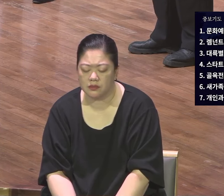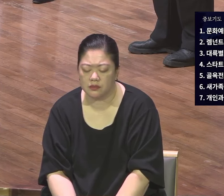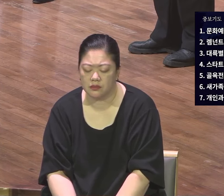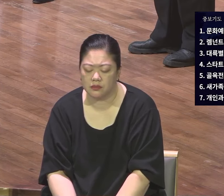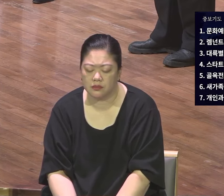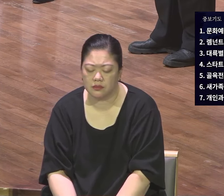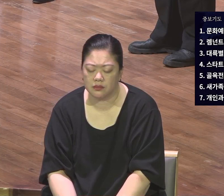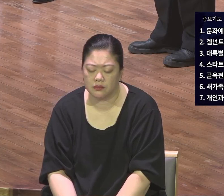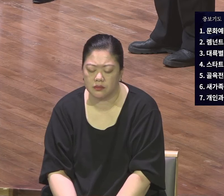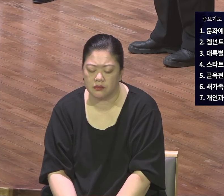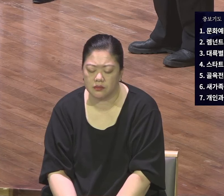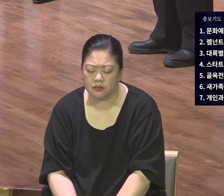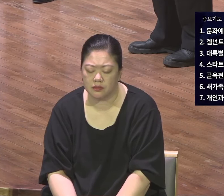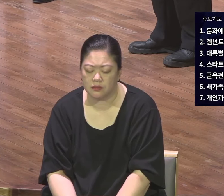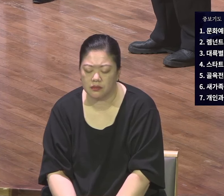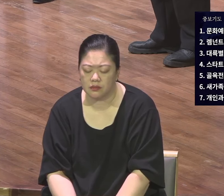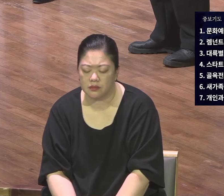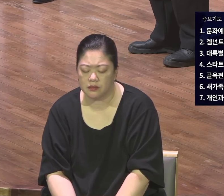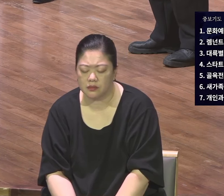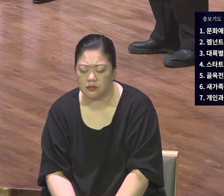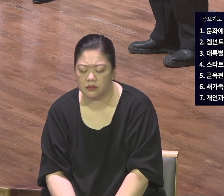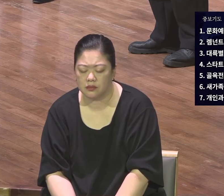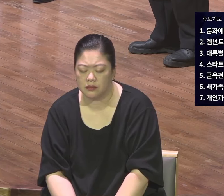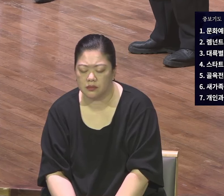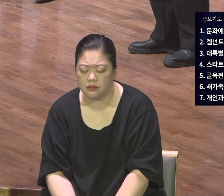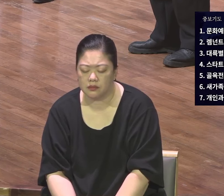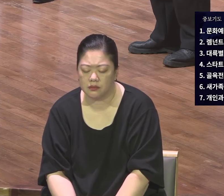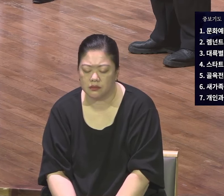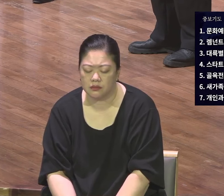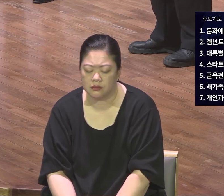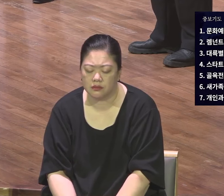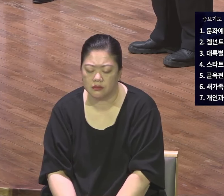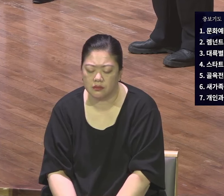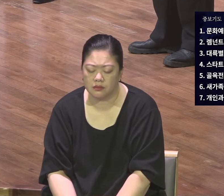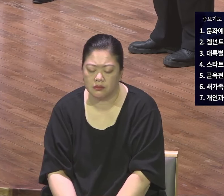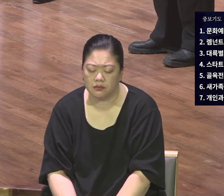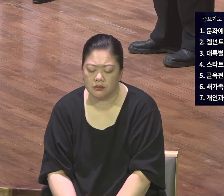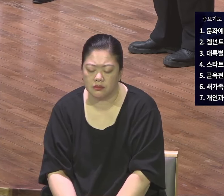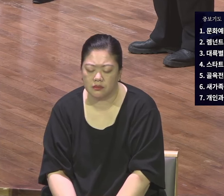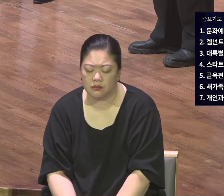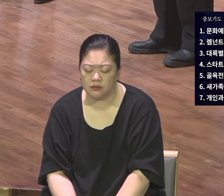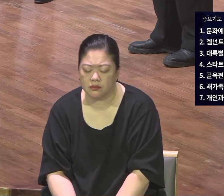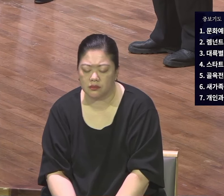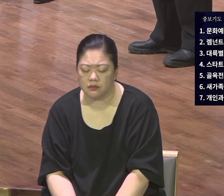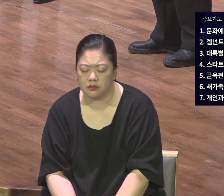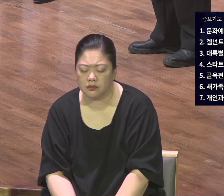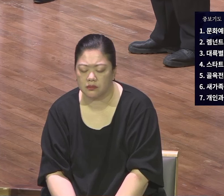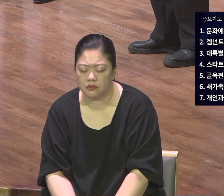하나님의 말씀에 시야를 들었을 때 30배, 60배, 100배, 10배,